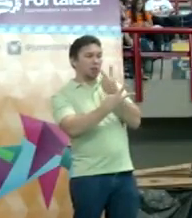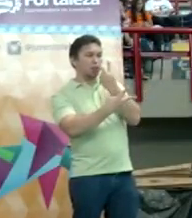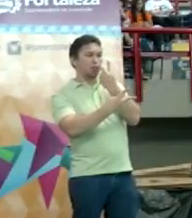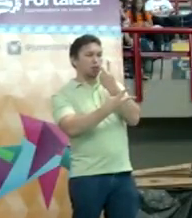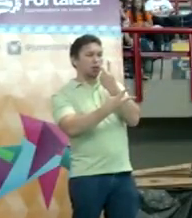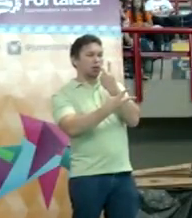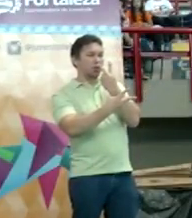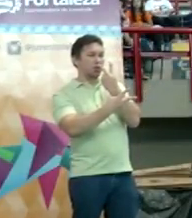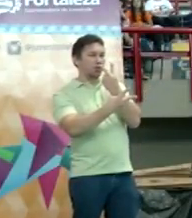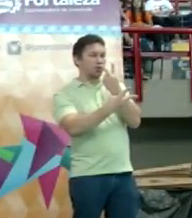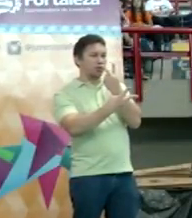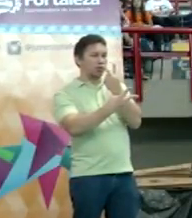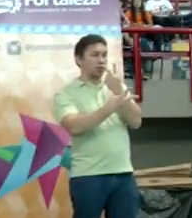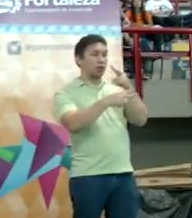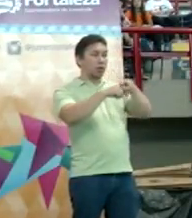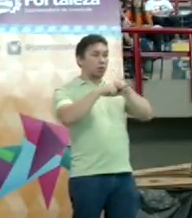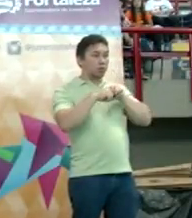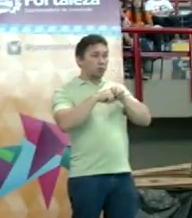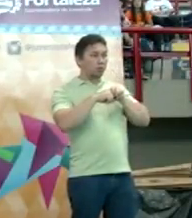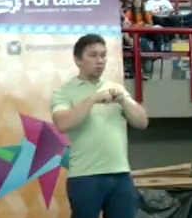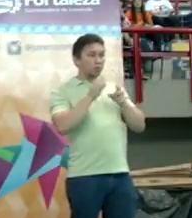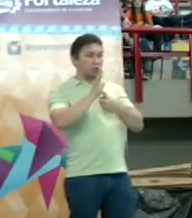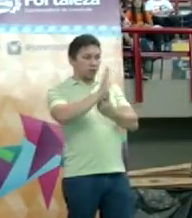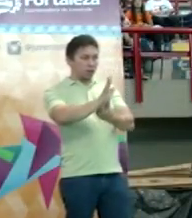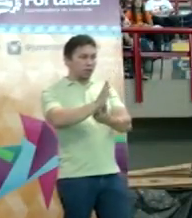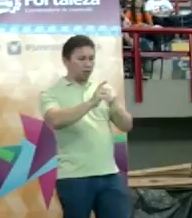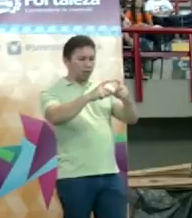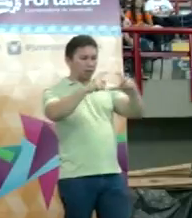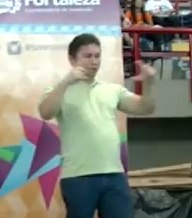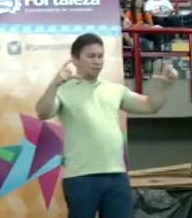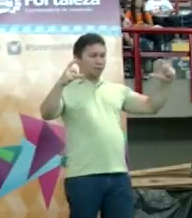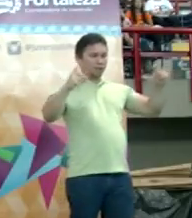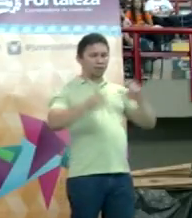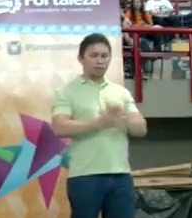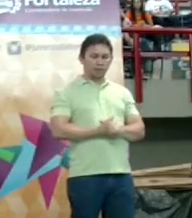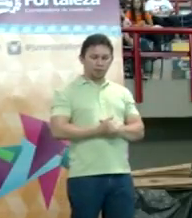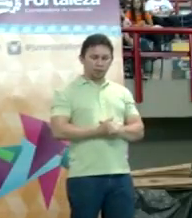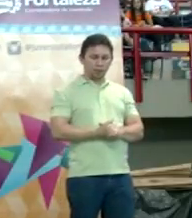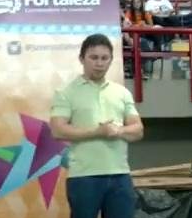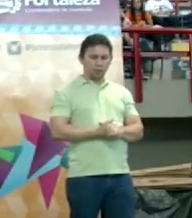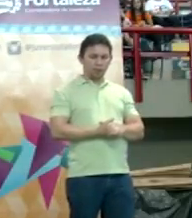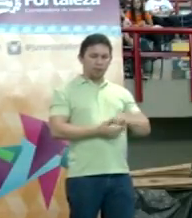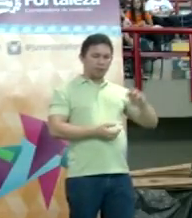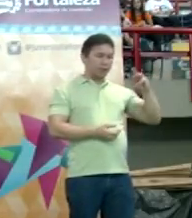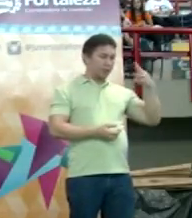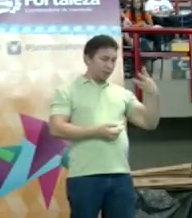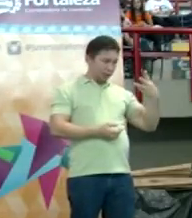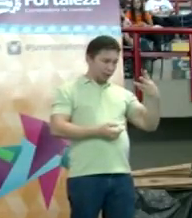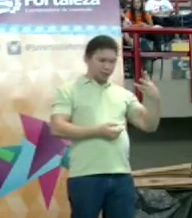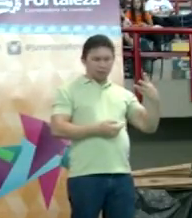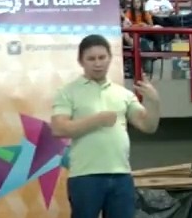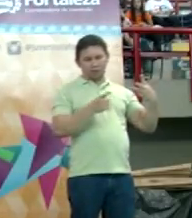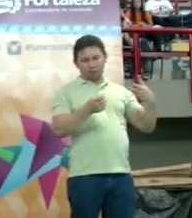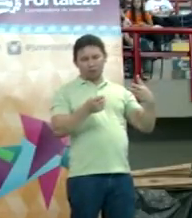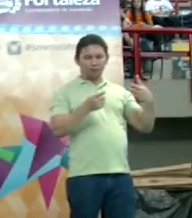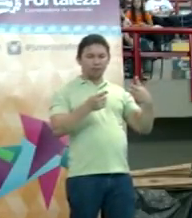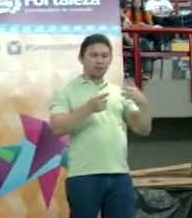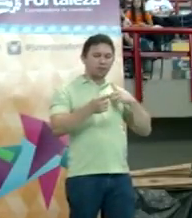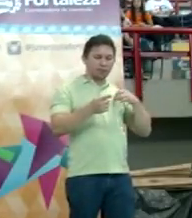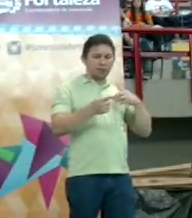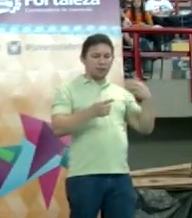vezes. É por isso que na minha fórmula, o 3F3, 4F4,